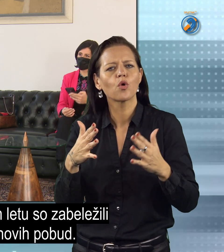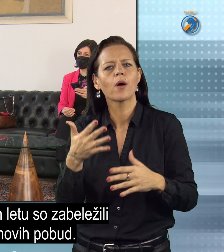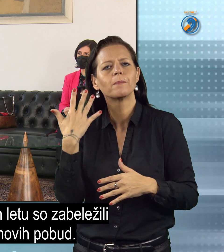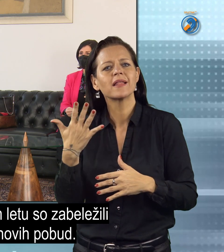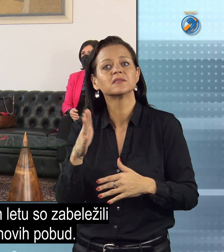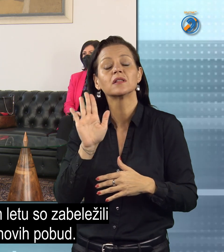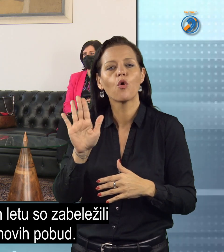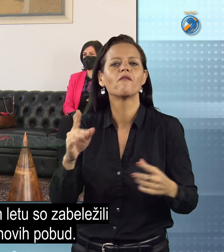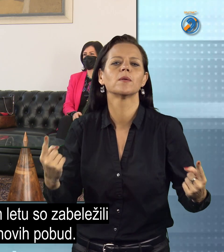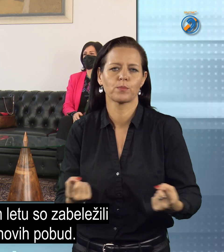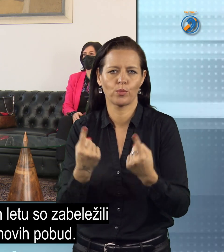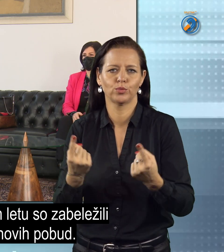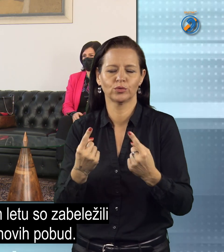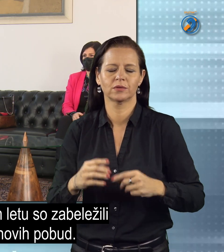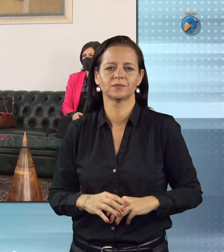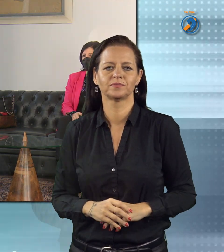pobud.